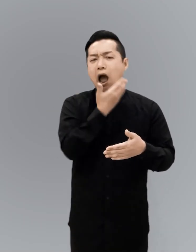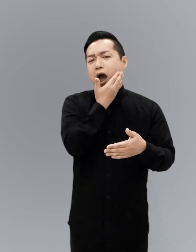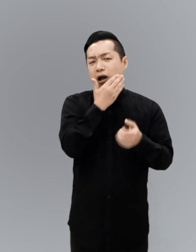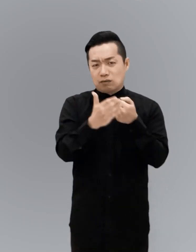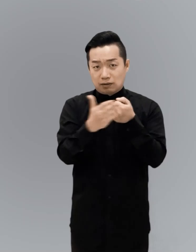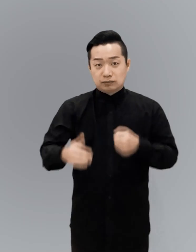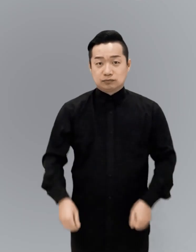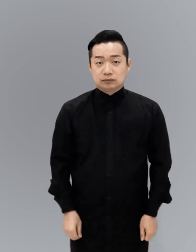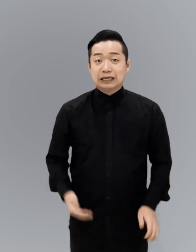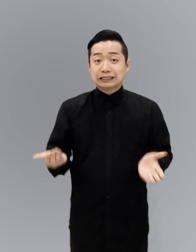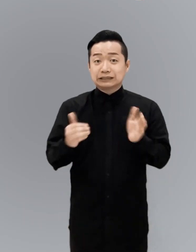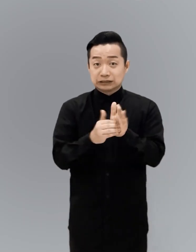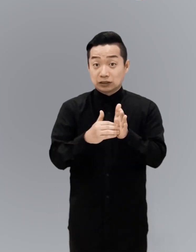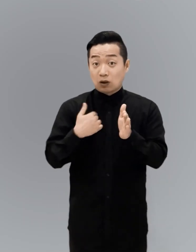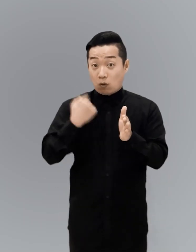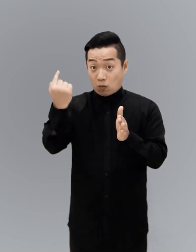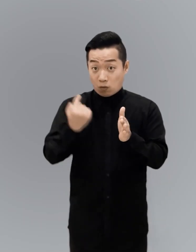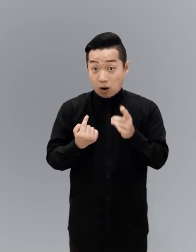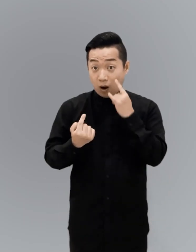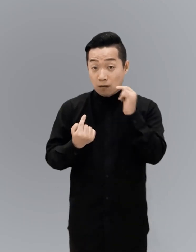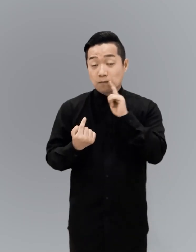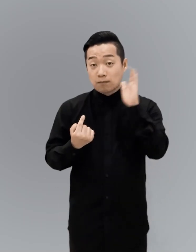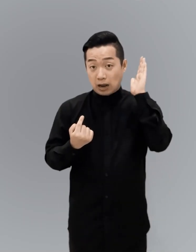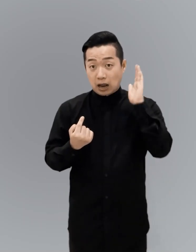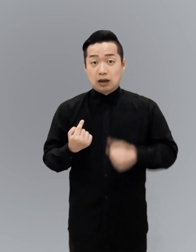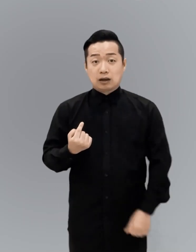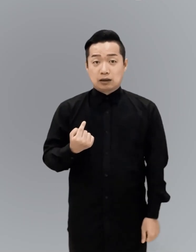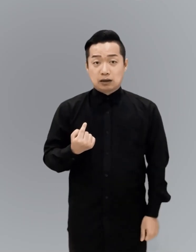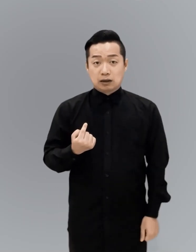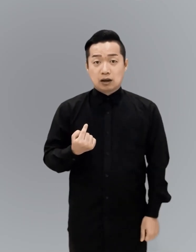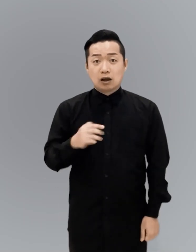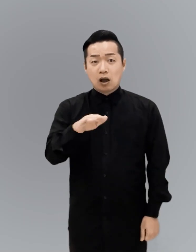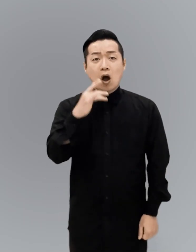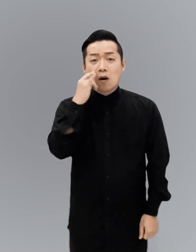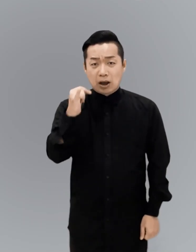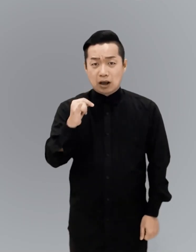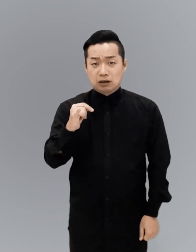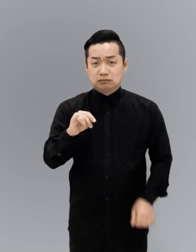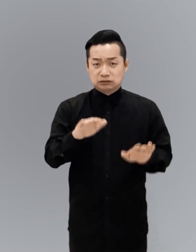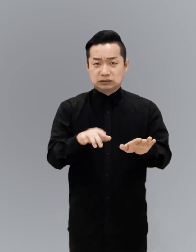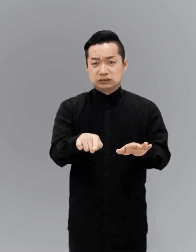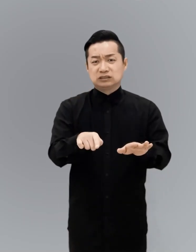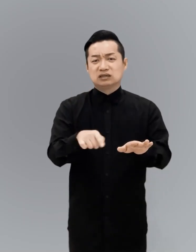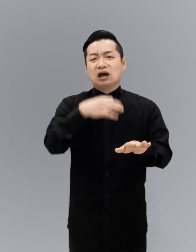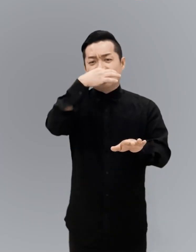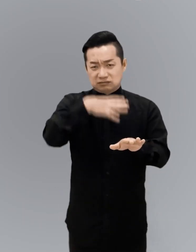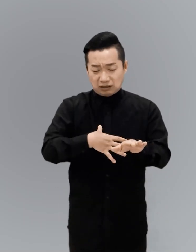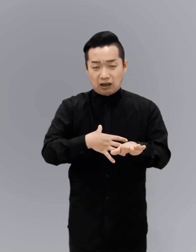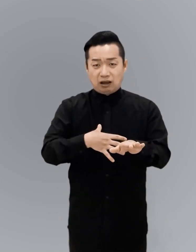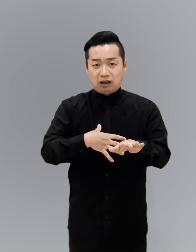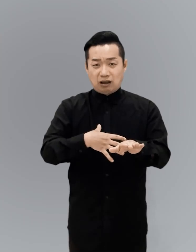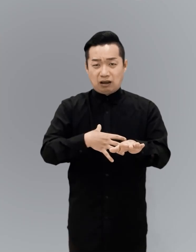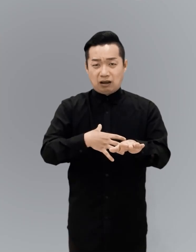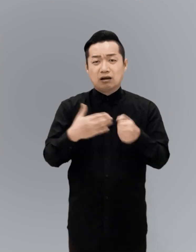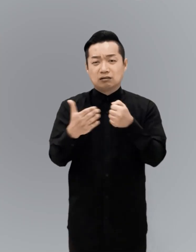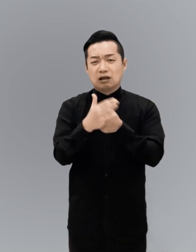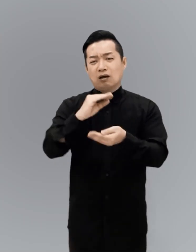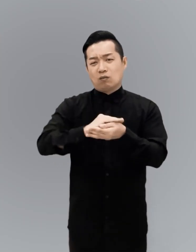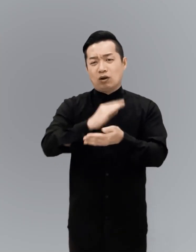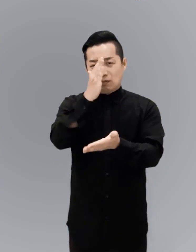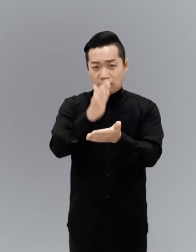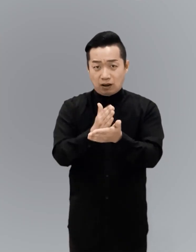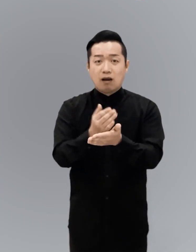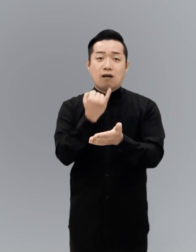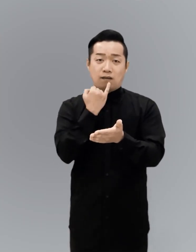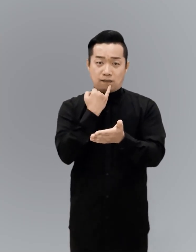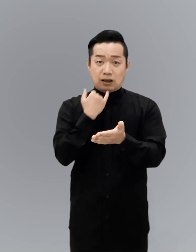너무 아까워서요. 퇴근한 저한테 와서 이야기를 하길, 엄마 이렇게 이제 힘들게